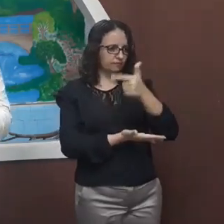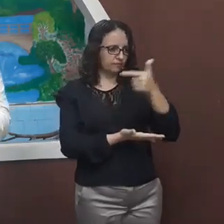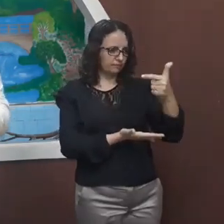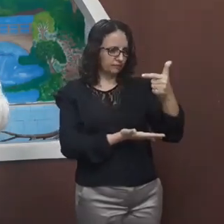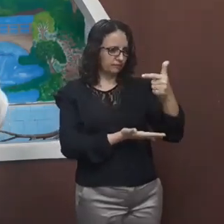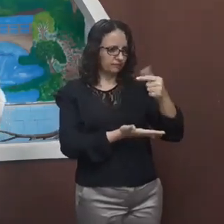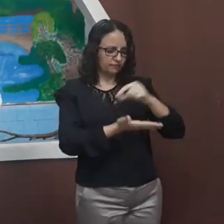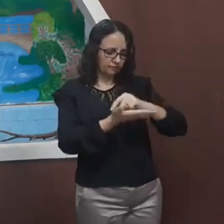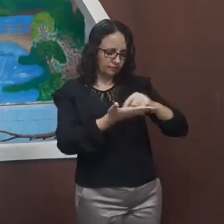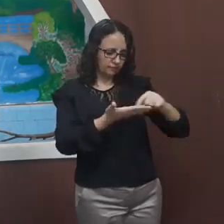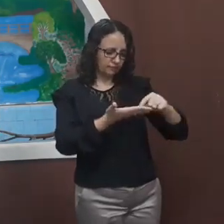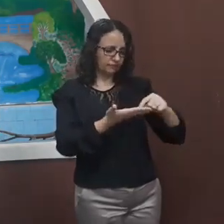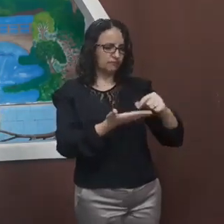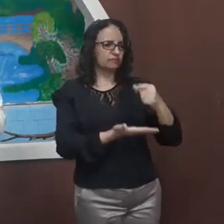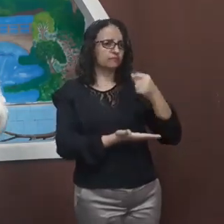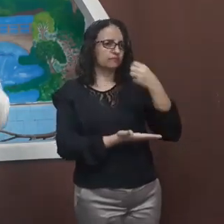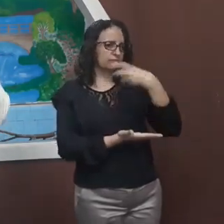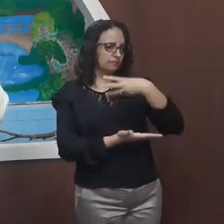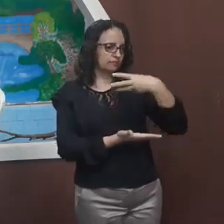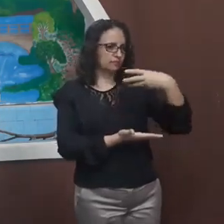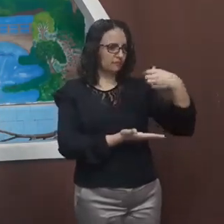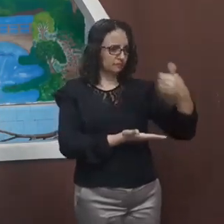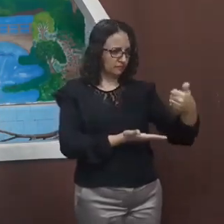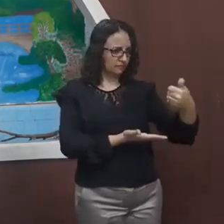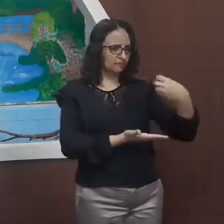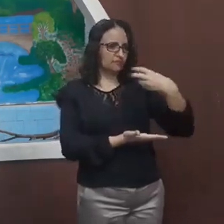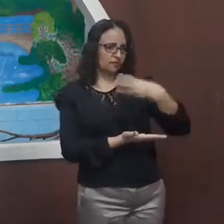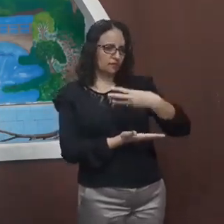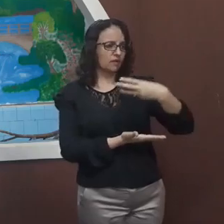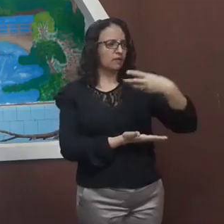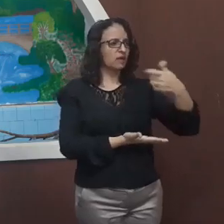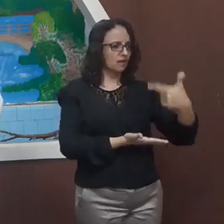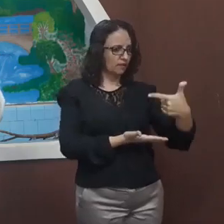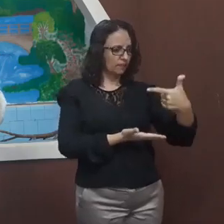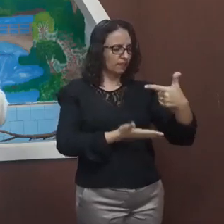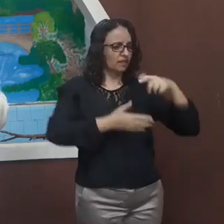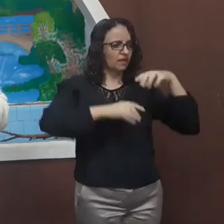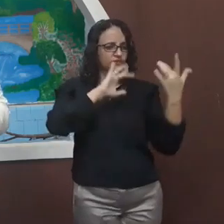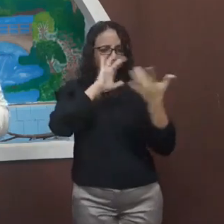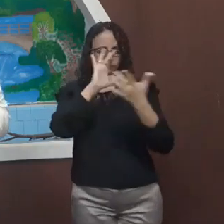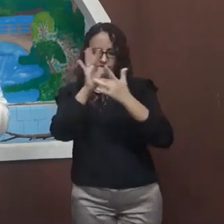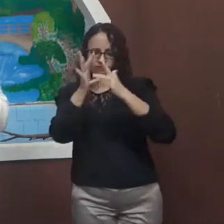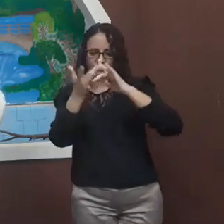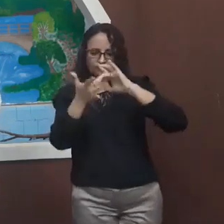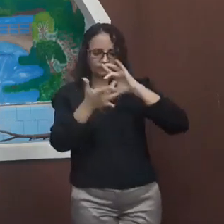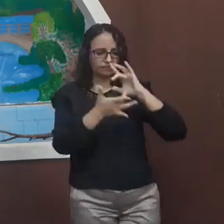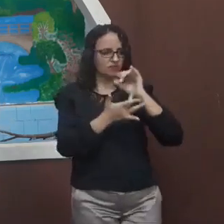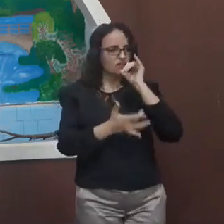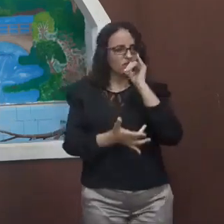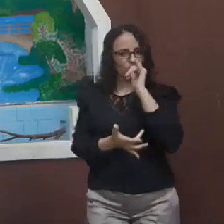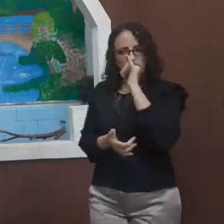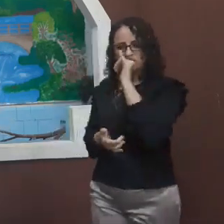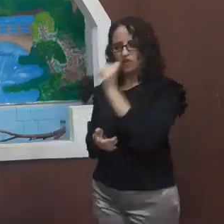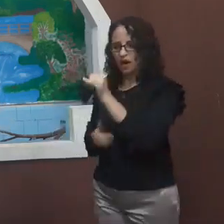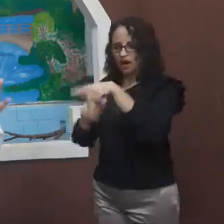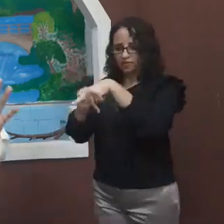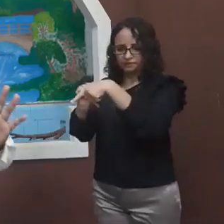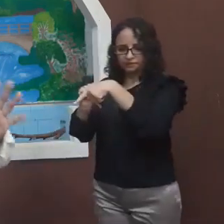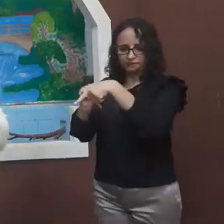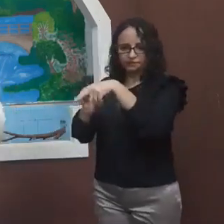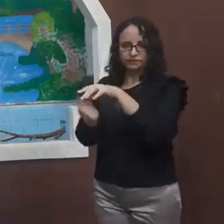versículo 31 e 32, quando Jesus fala para Simão, para Pedro, já